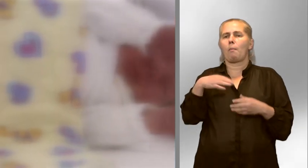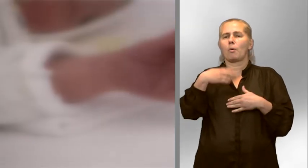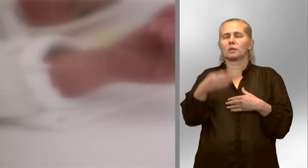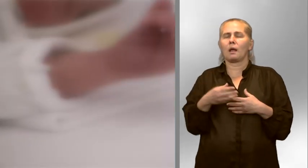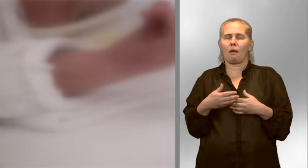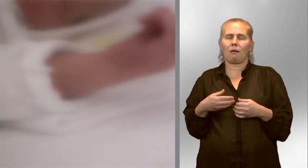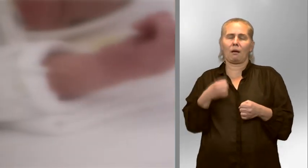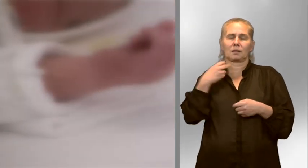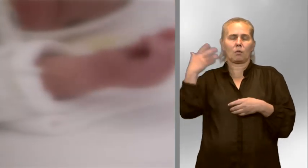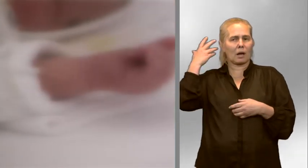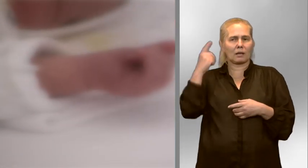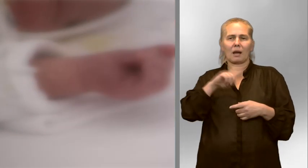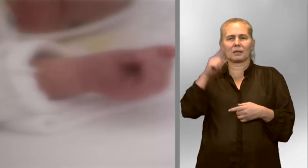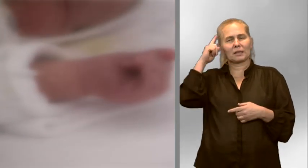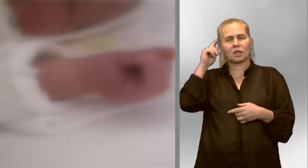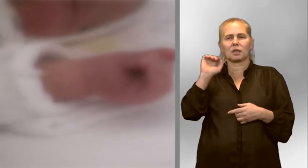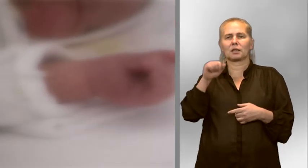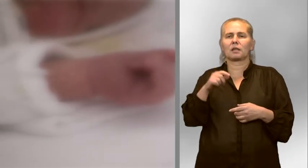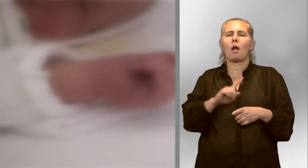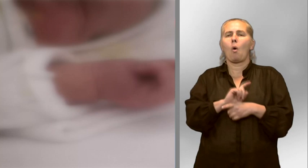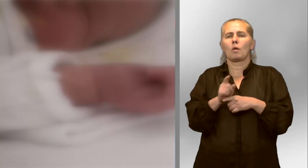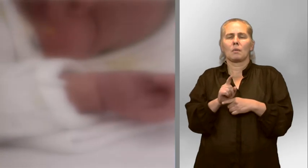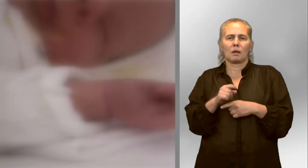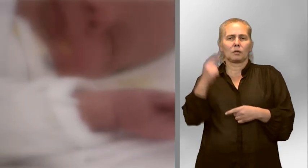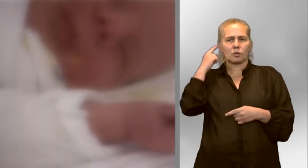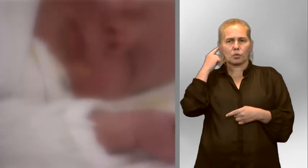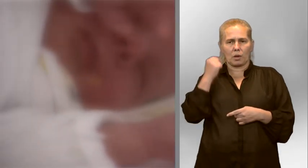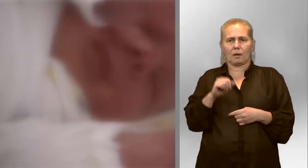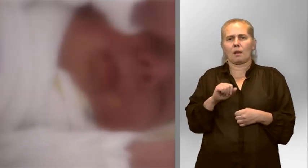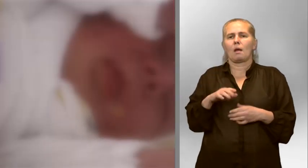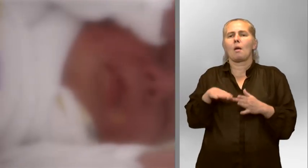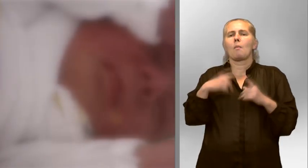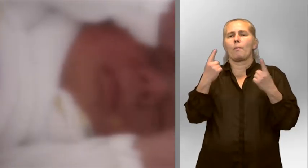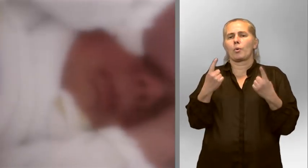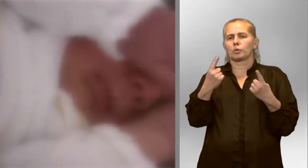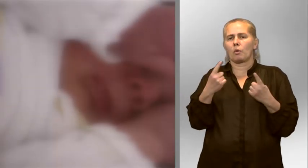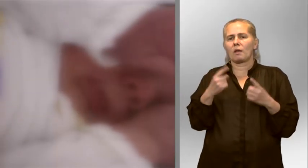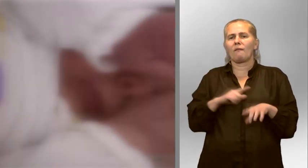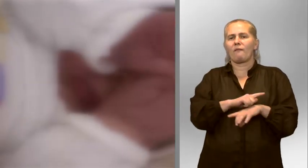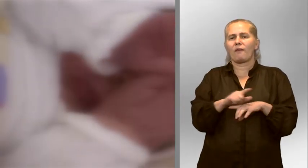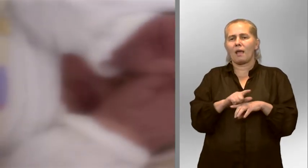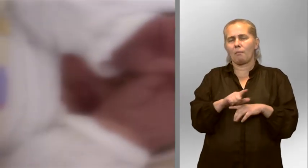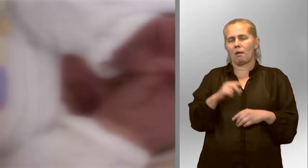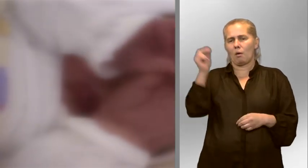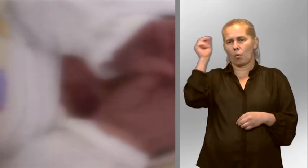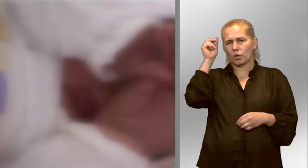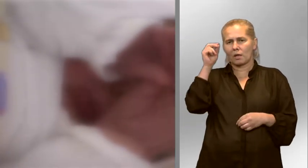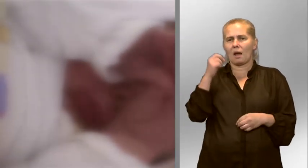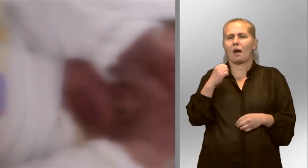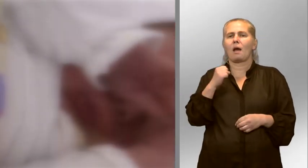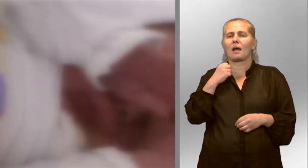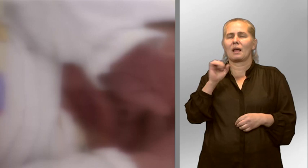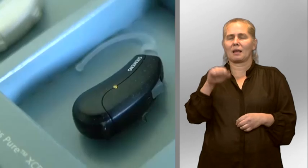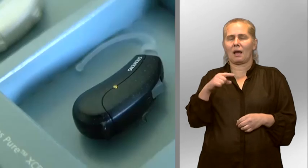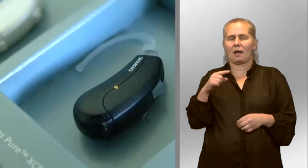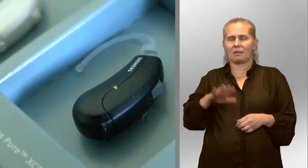izvodljiva je, znači problem je što je to skupa metoda, a posle ugradnje, znači kohlearnog implanta,